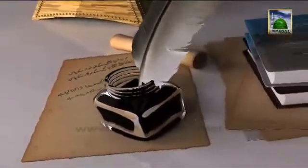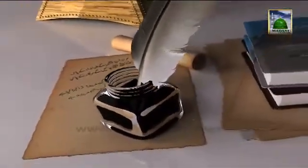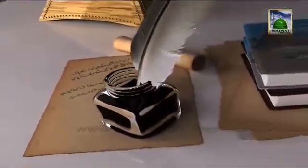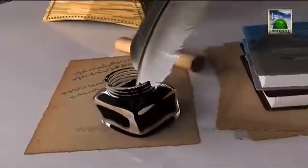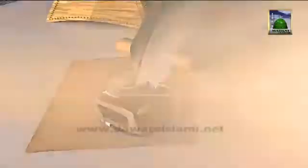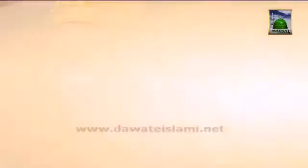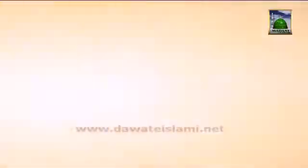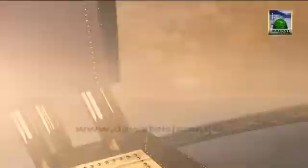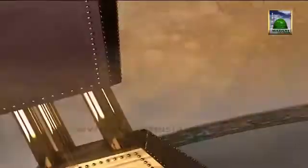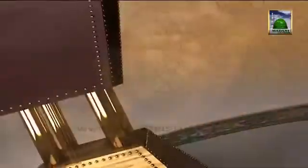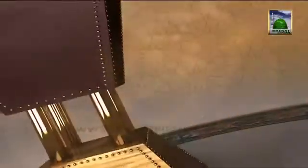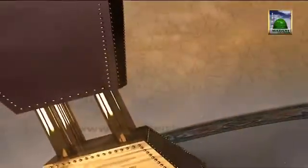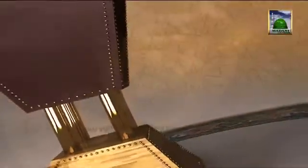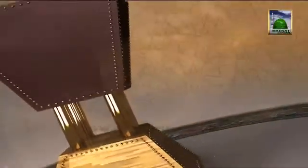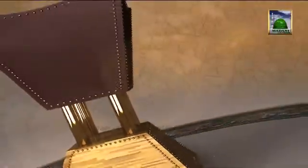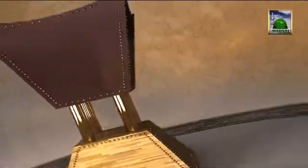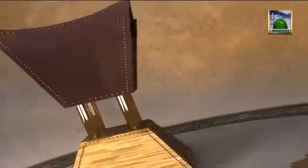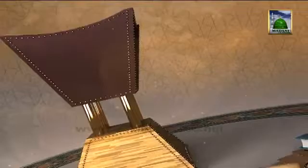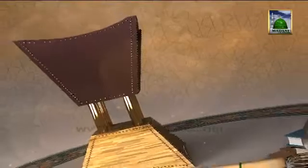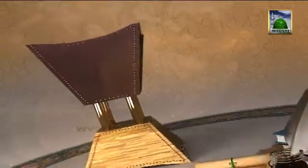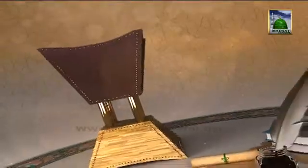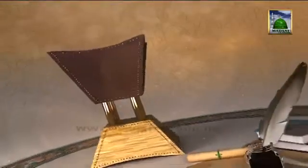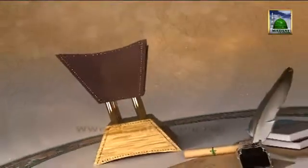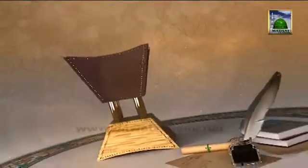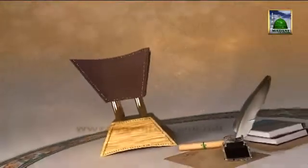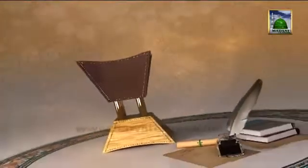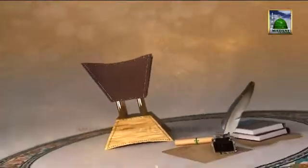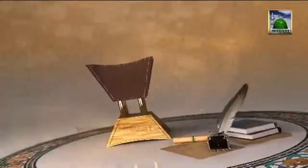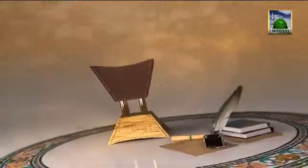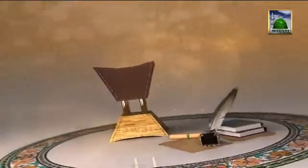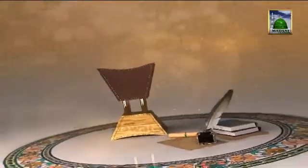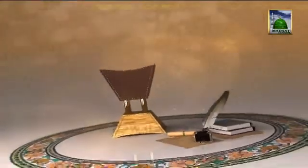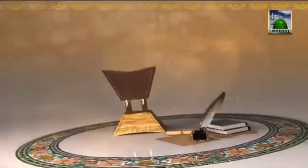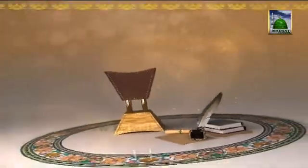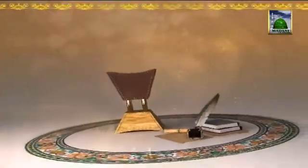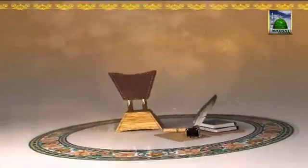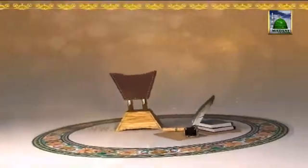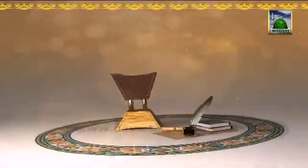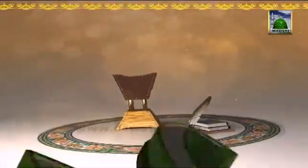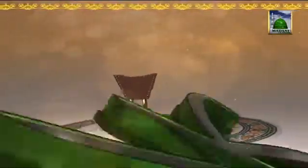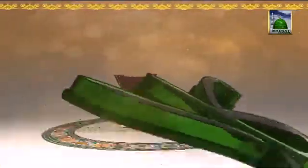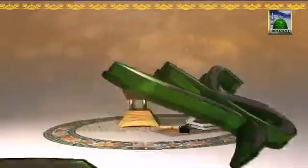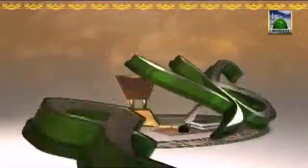نظر کرم فرمائی جس پر نظر کرم